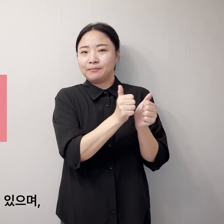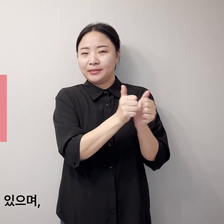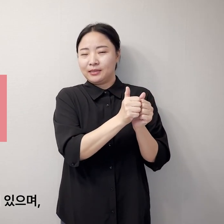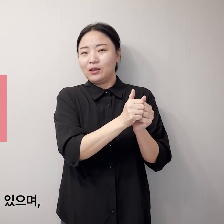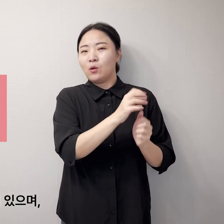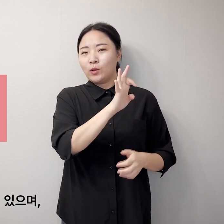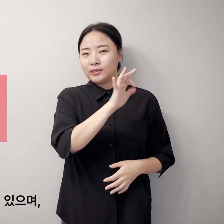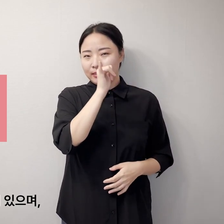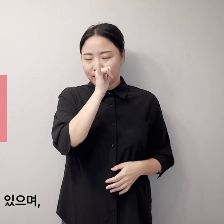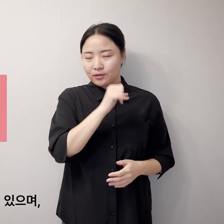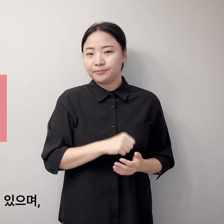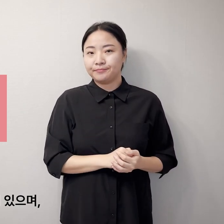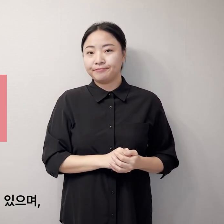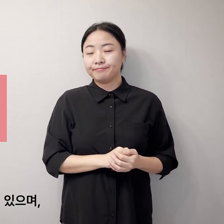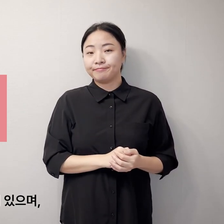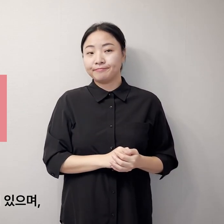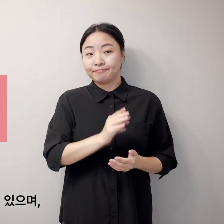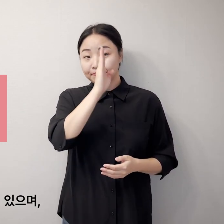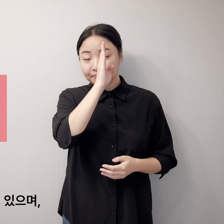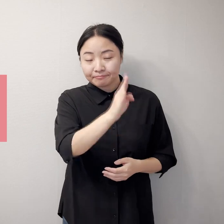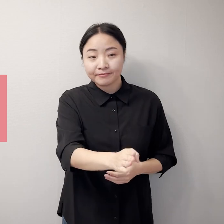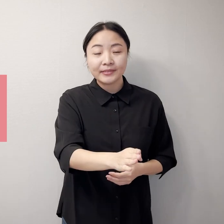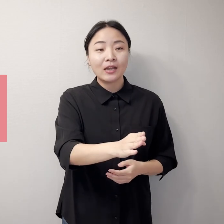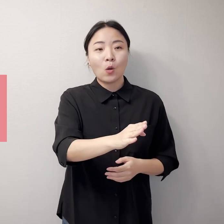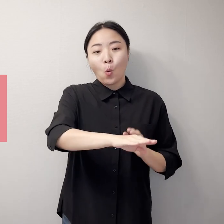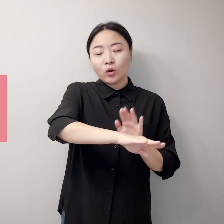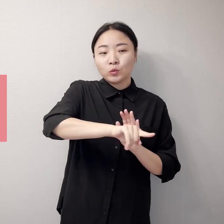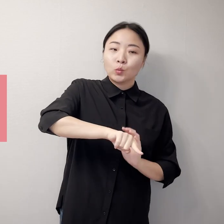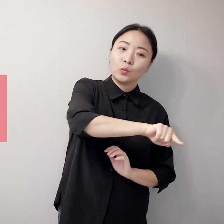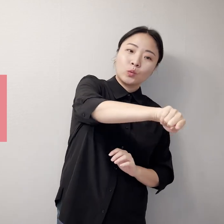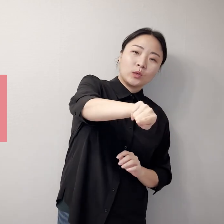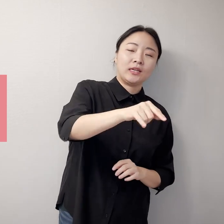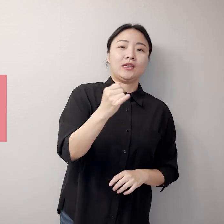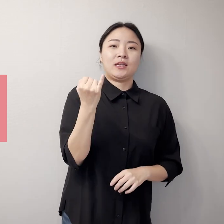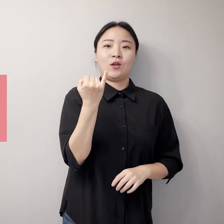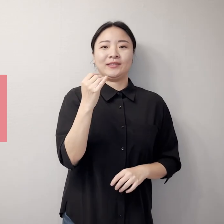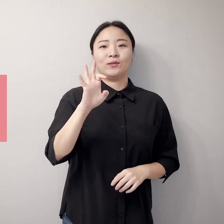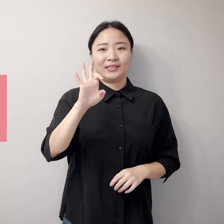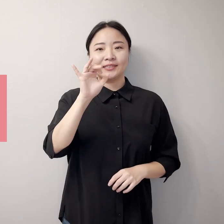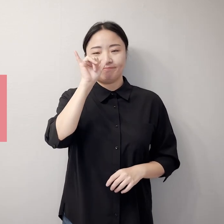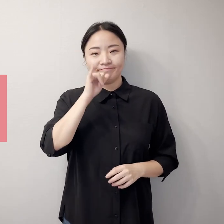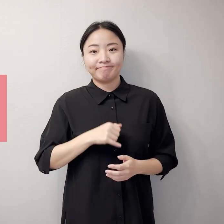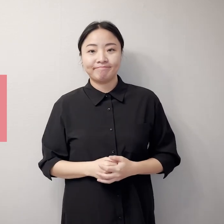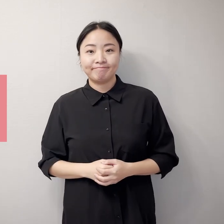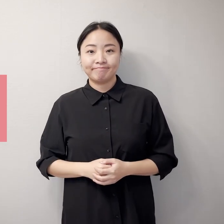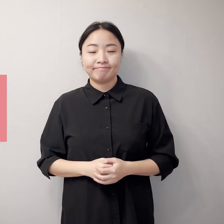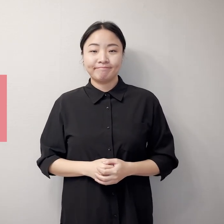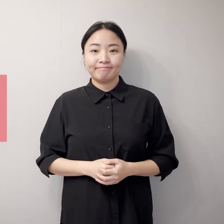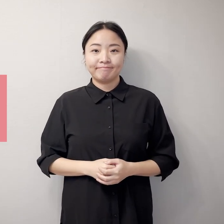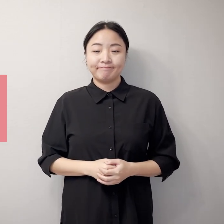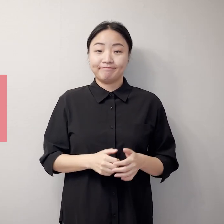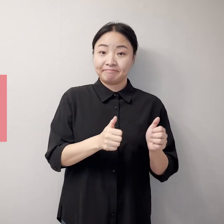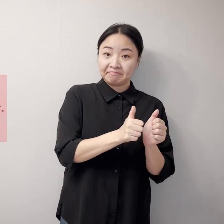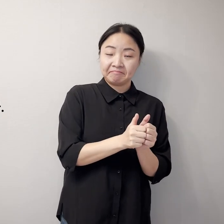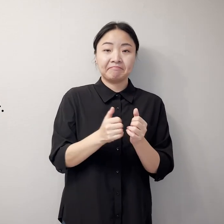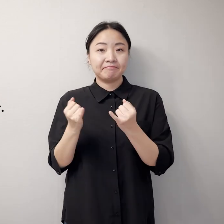남성 화장실이 있으며 직진 후 오른쪽으로 꺾으면 여성 화장실이 있습니다 남성,